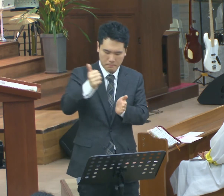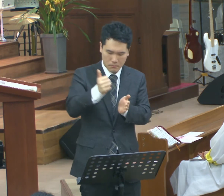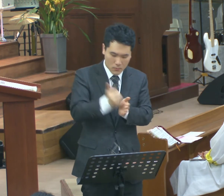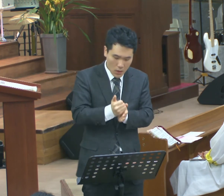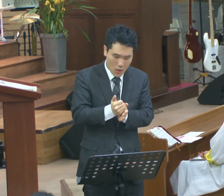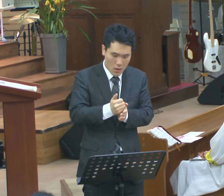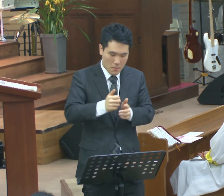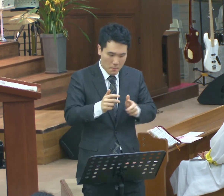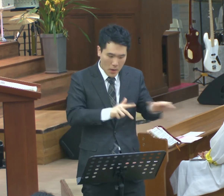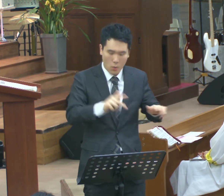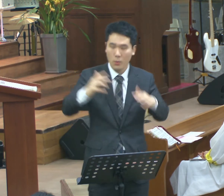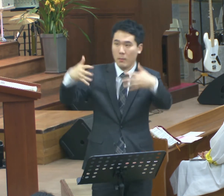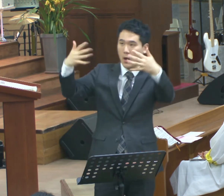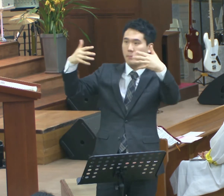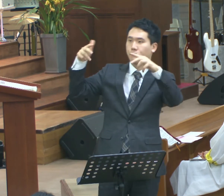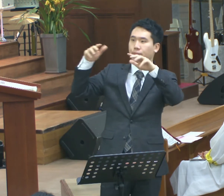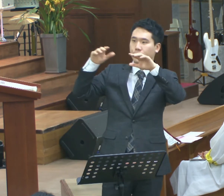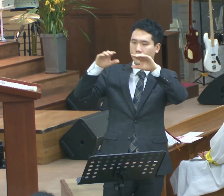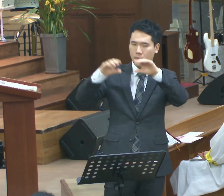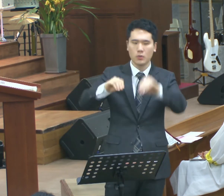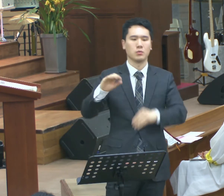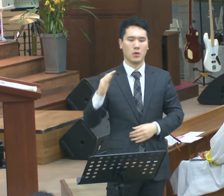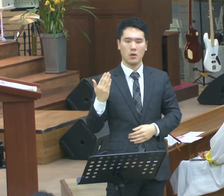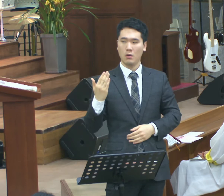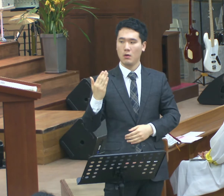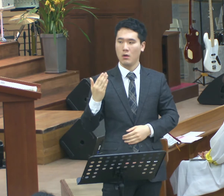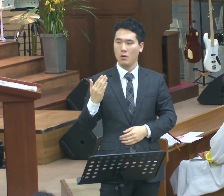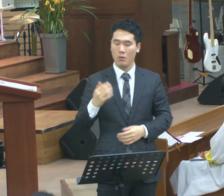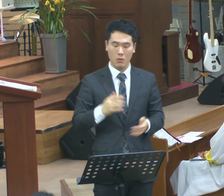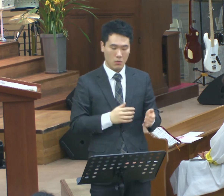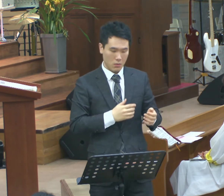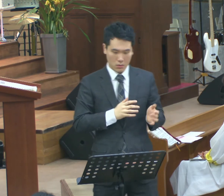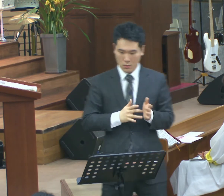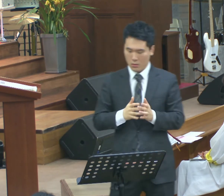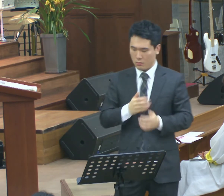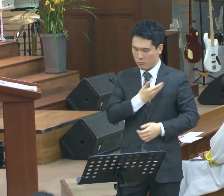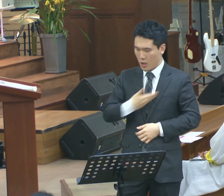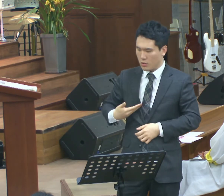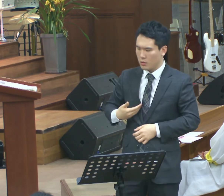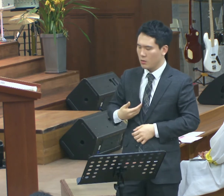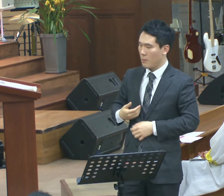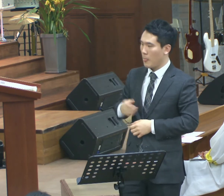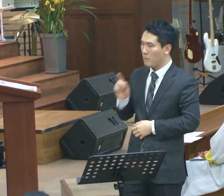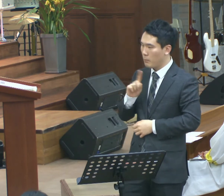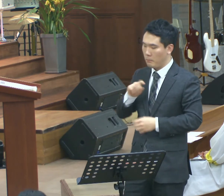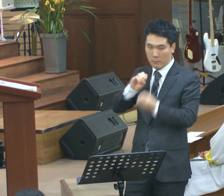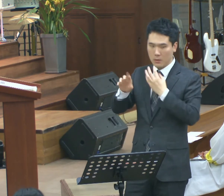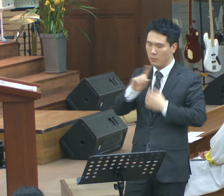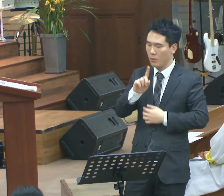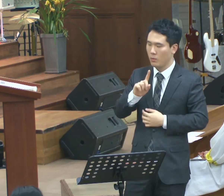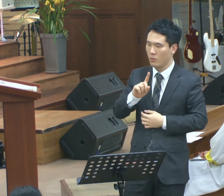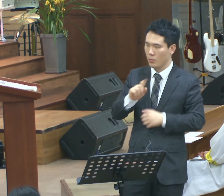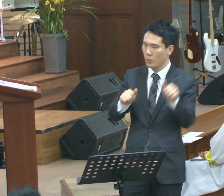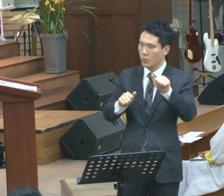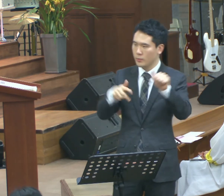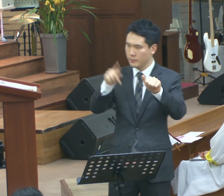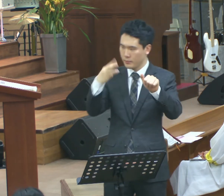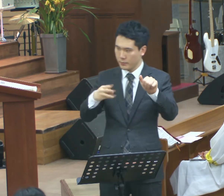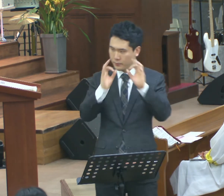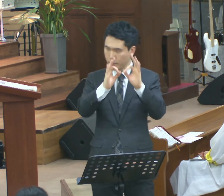그러니까 와, 주님 오시다 다 해결되네. 너무 기쁘다 이래야 되는데 50절에